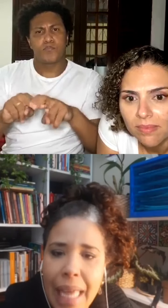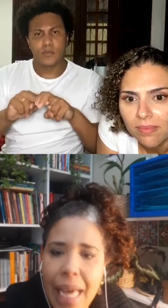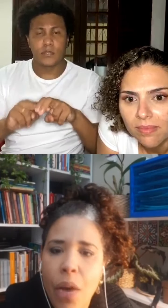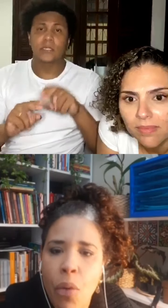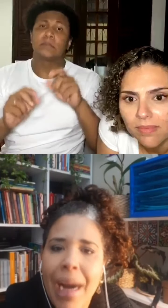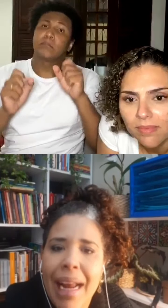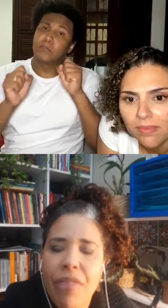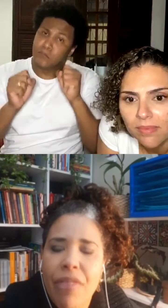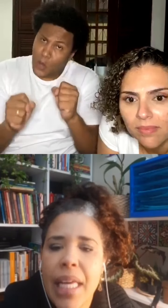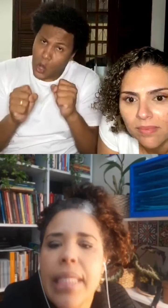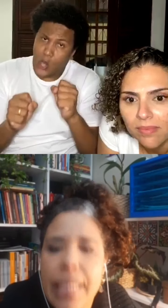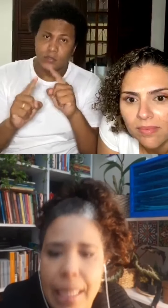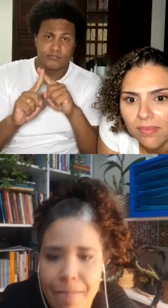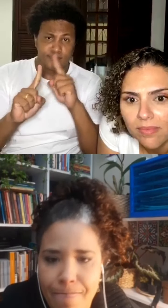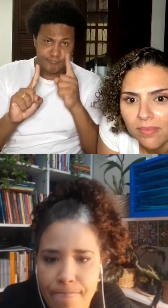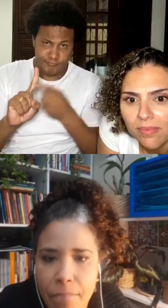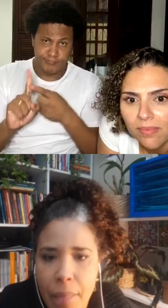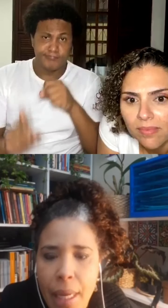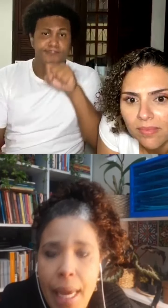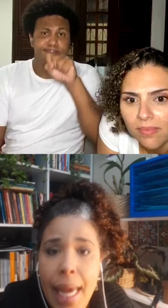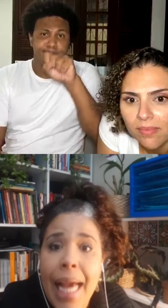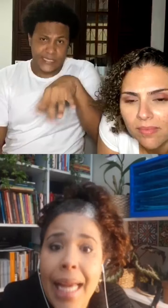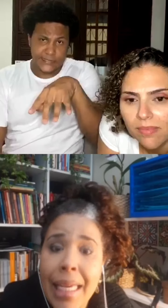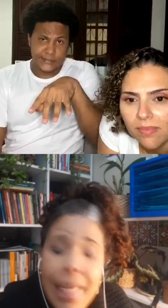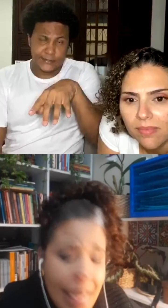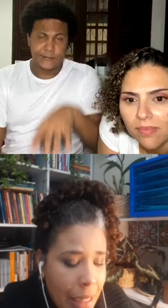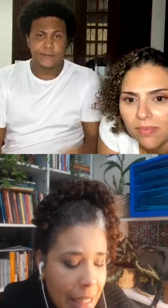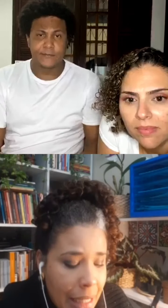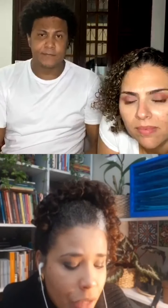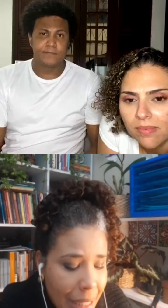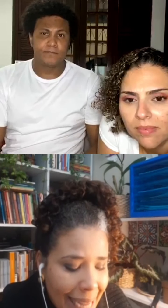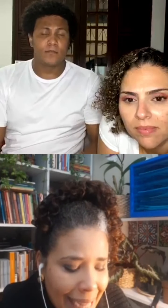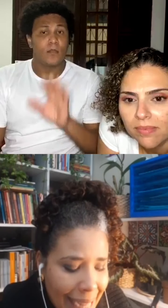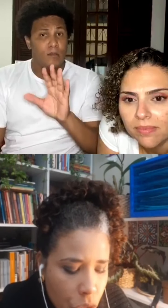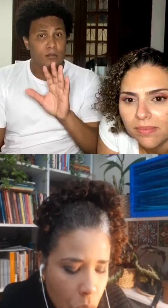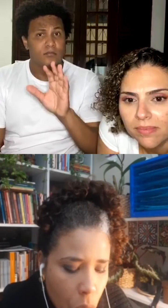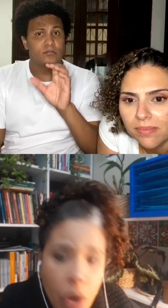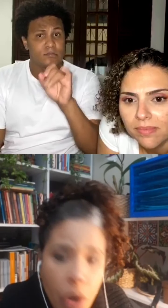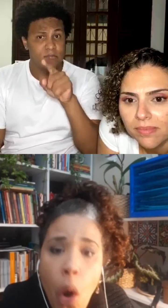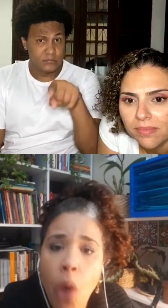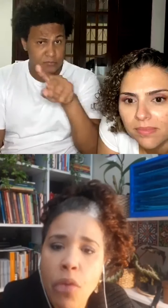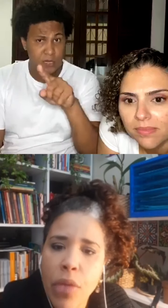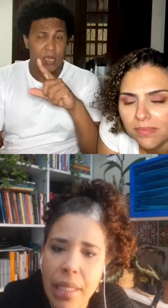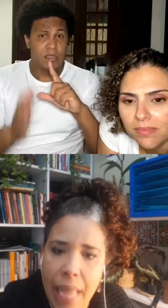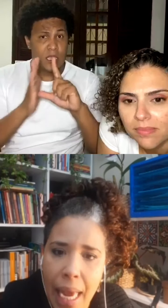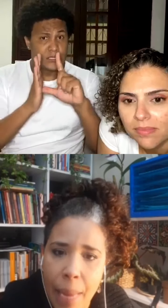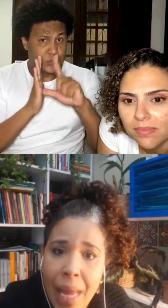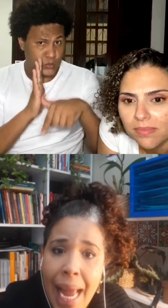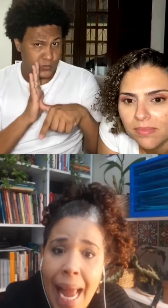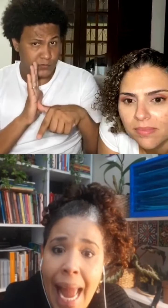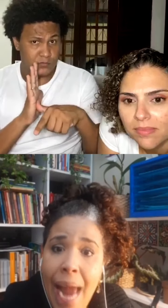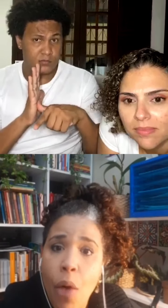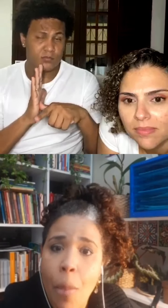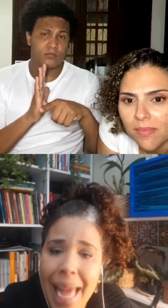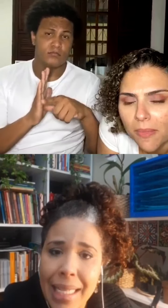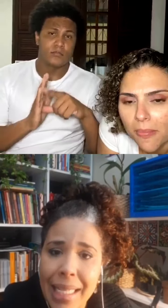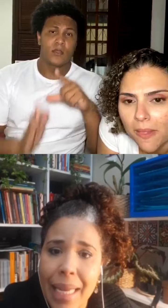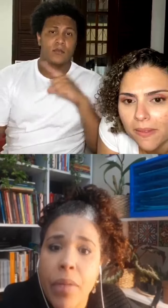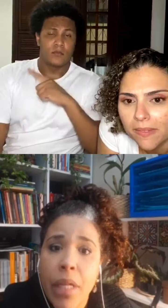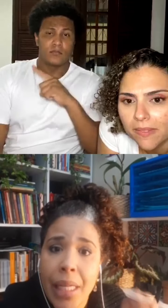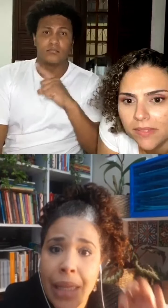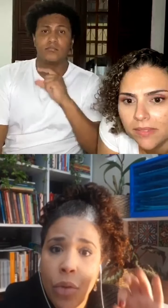ter uma gravidez sim. E aí, se você atrasou, ou você